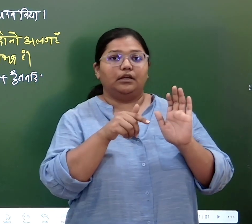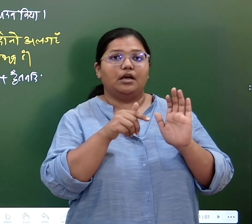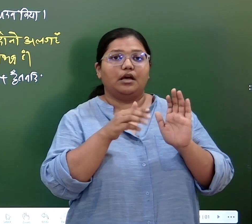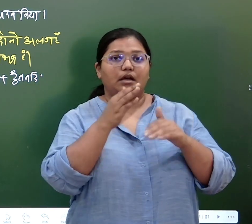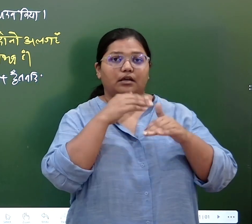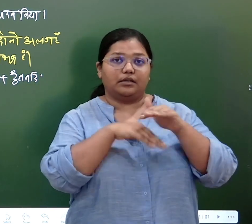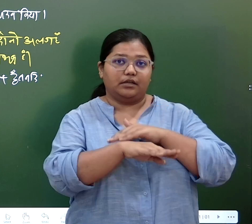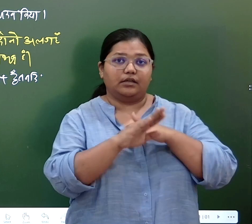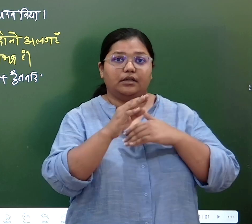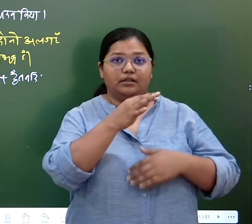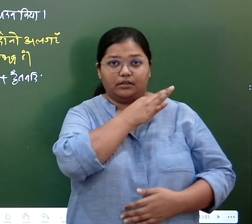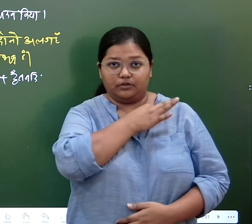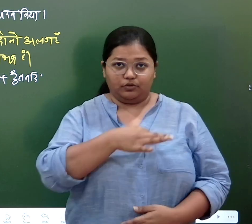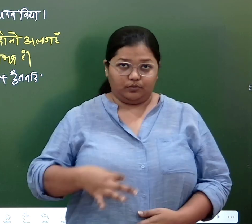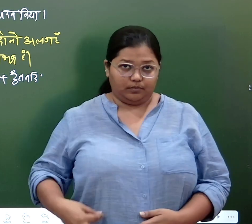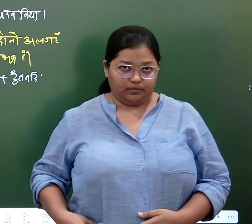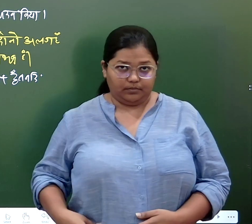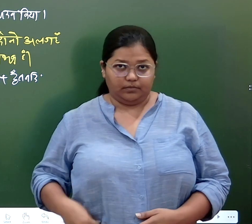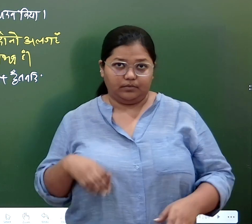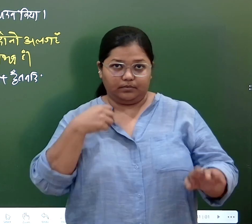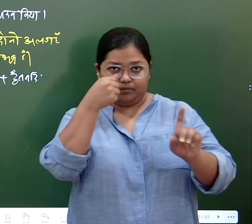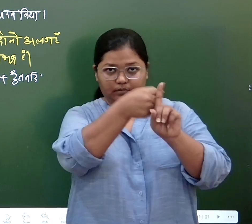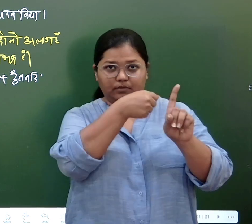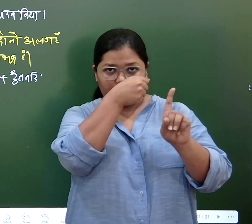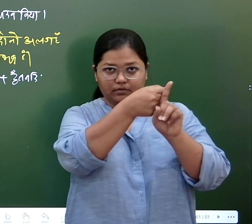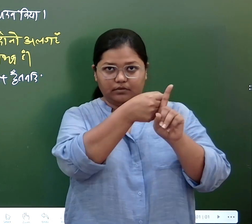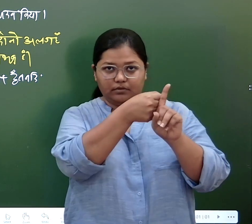दक्कन में भक्ति आंदोलन,